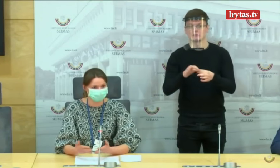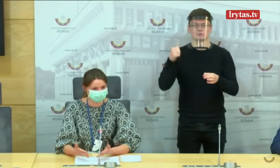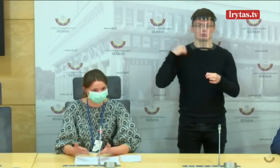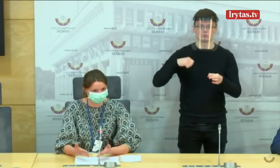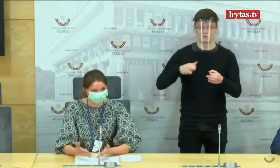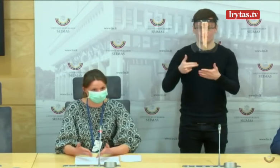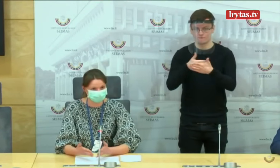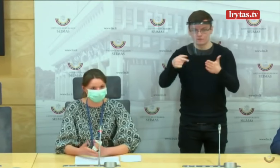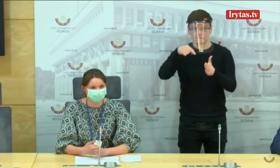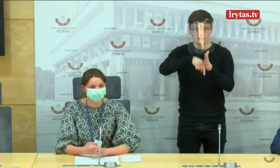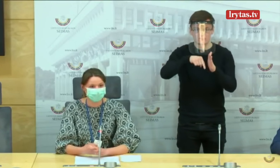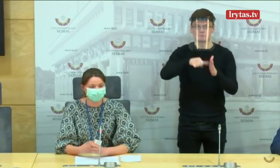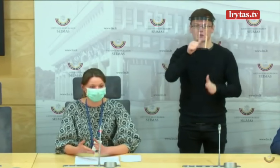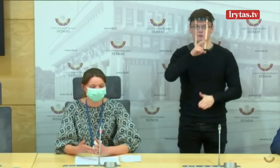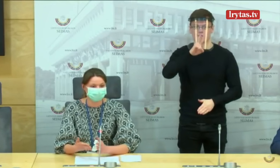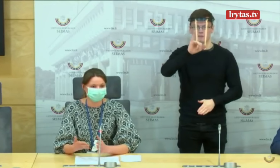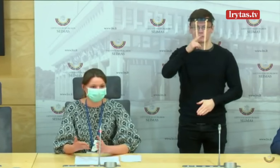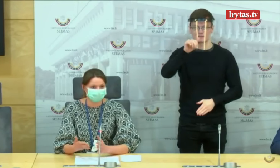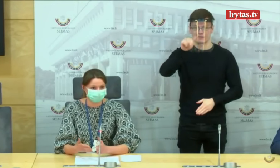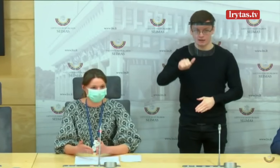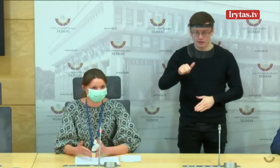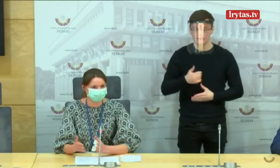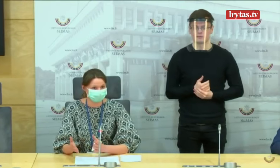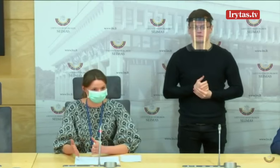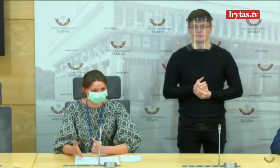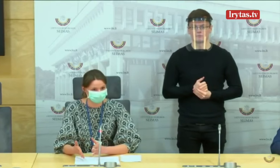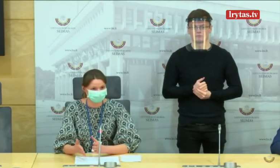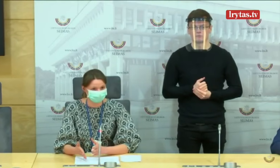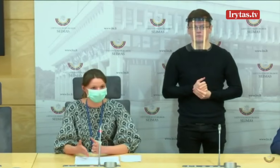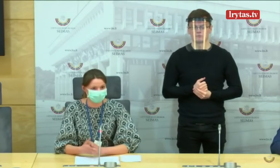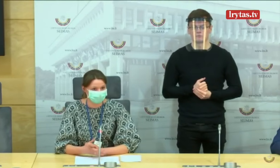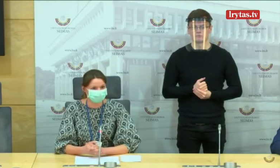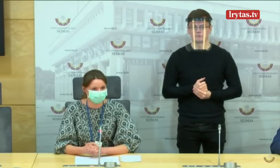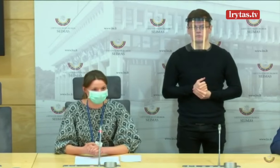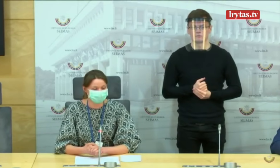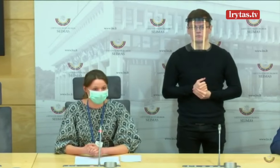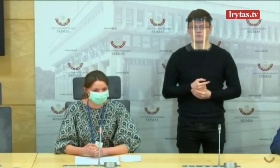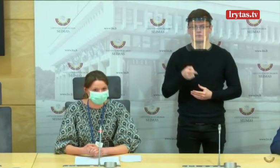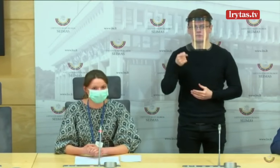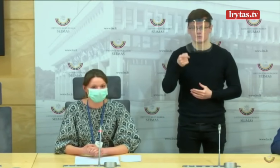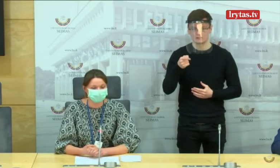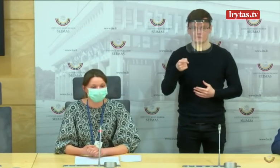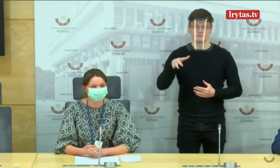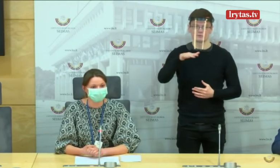toj pačioj Vilnikoje, kas ir buvo, tai tokiu atveju NVSC identifikuoja sąlytį turėjusius asmenis ir jie turi būti